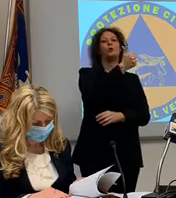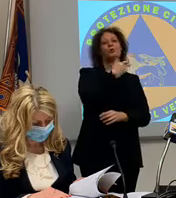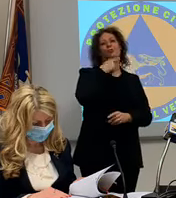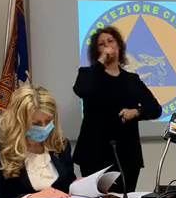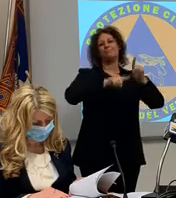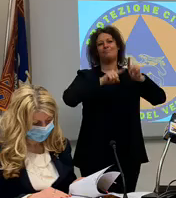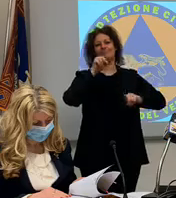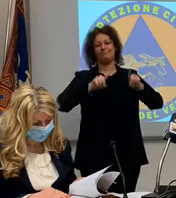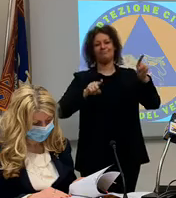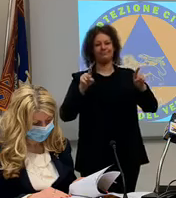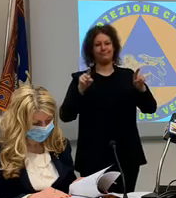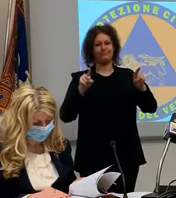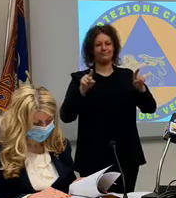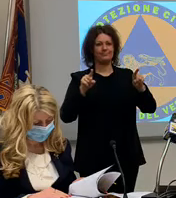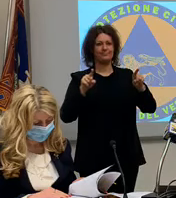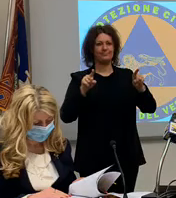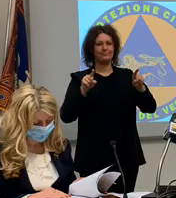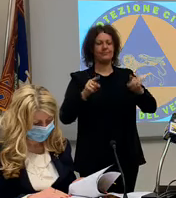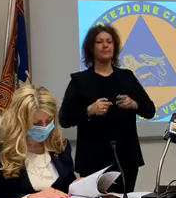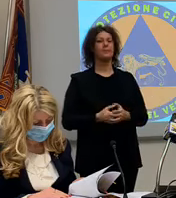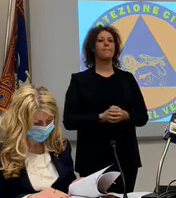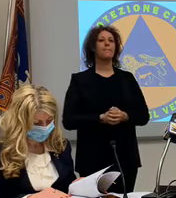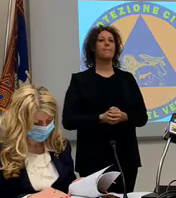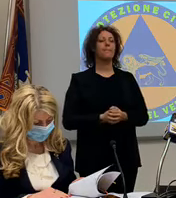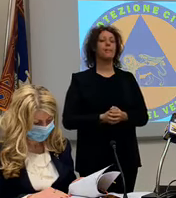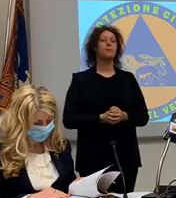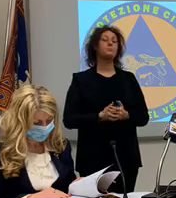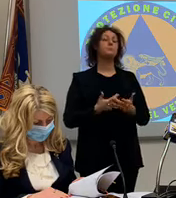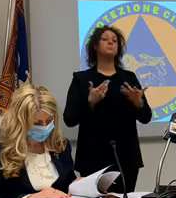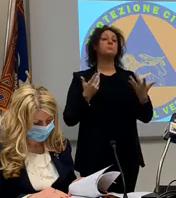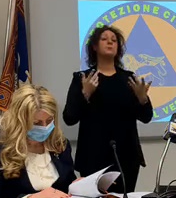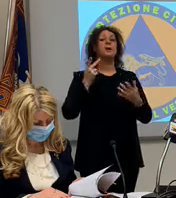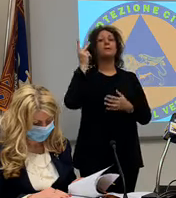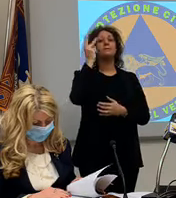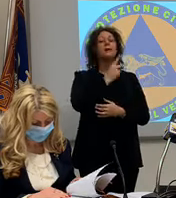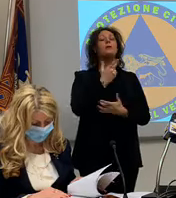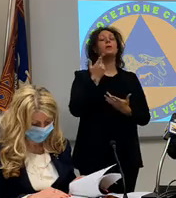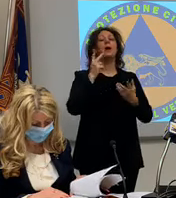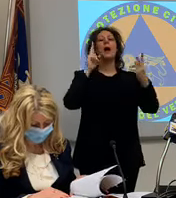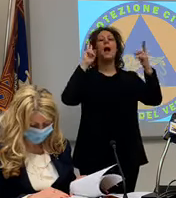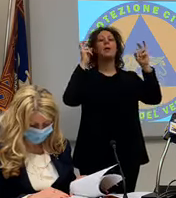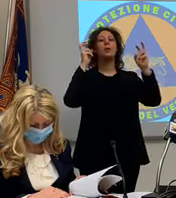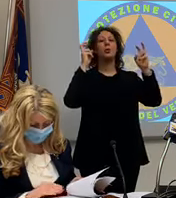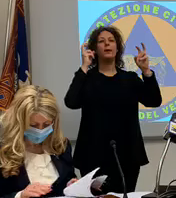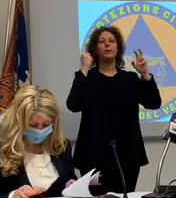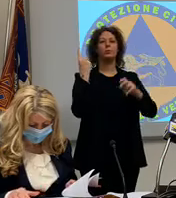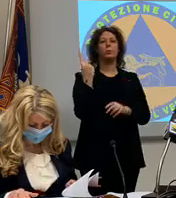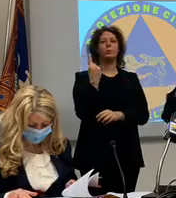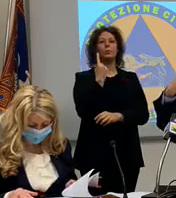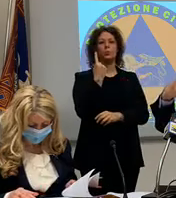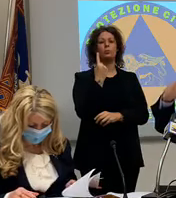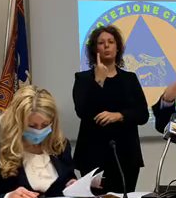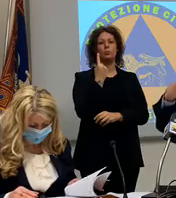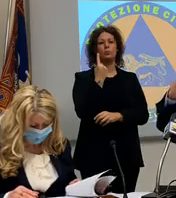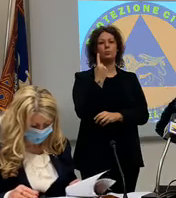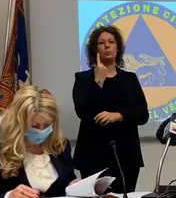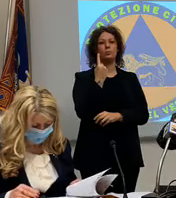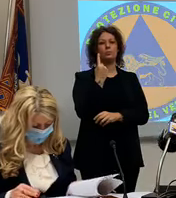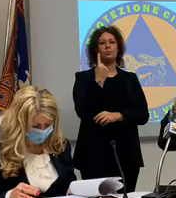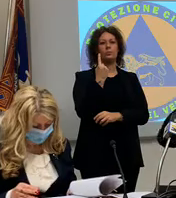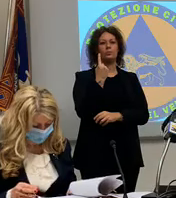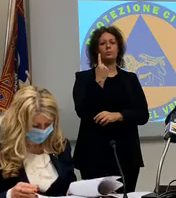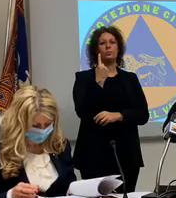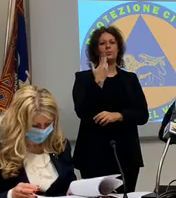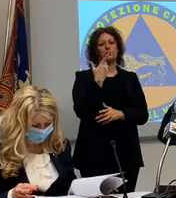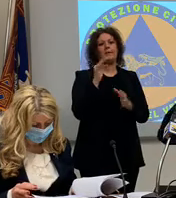minimo comun denominatore potrei dire che il vero tema che allineare tutti